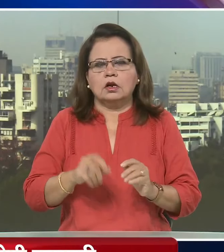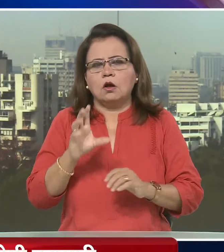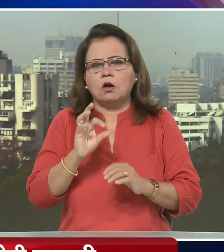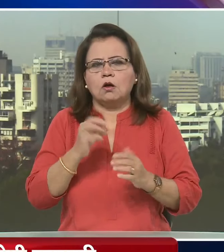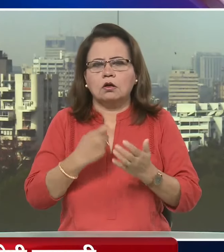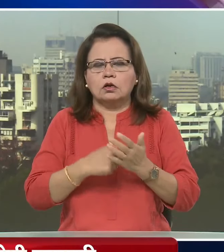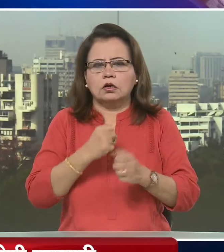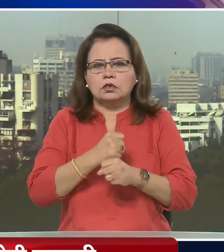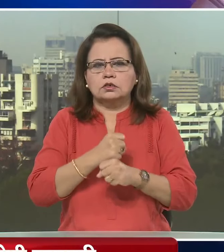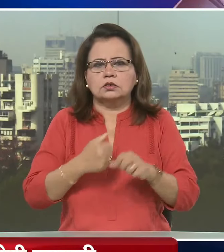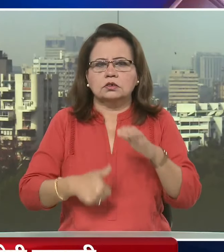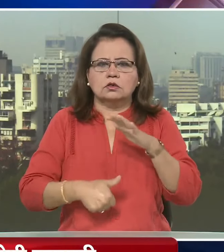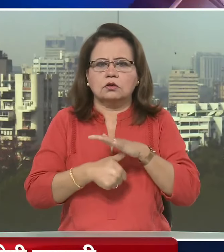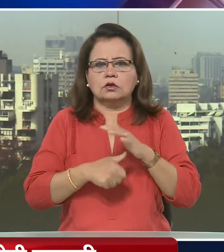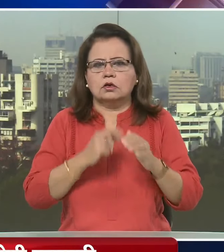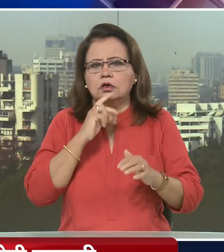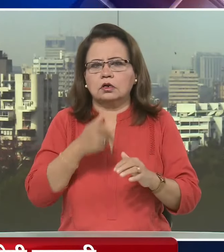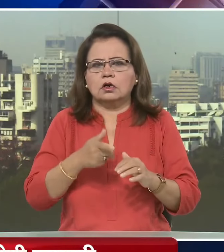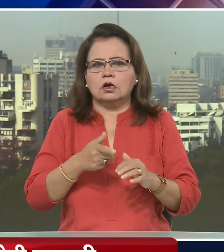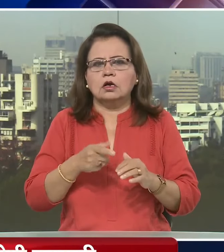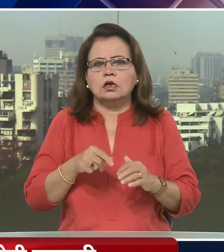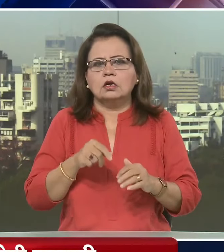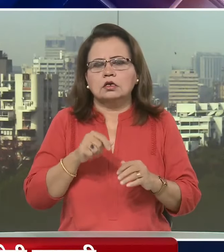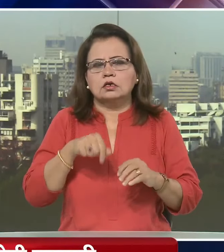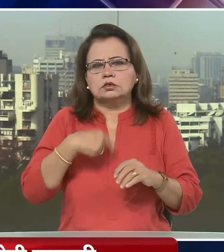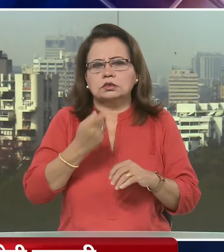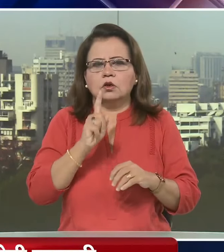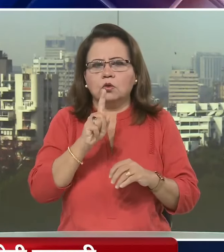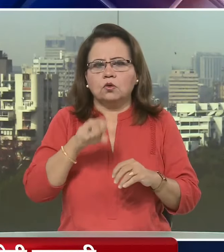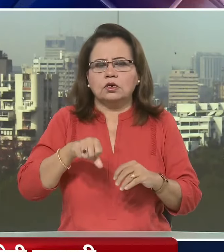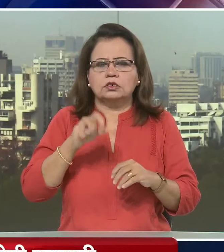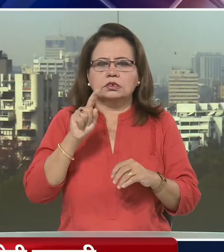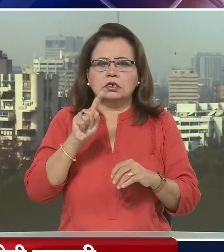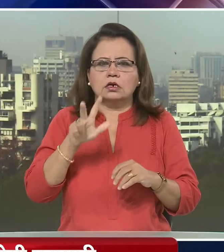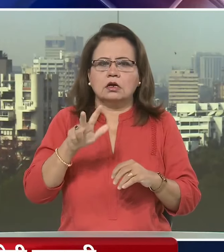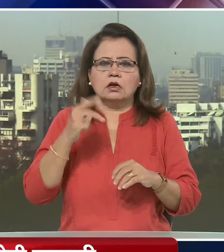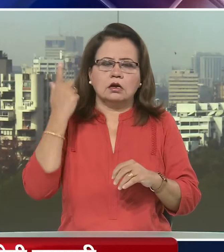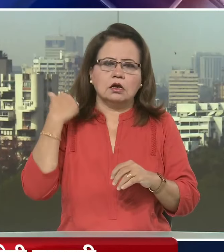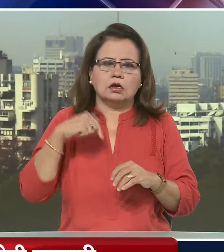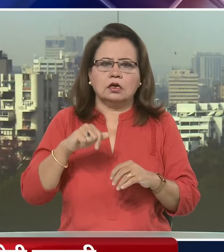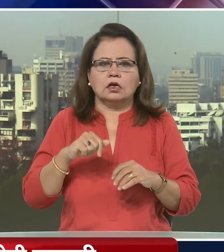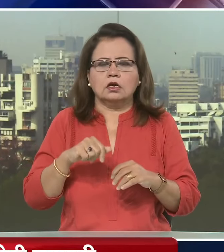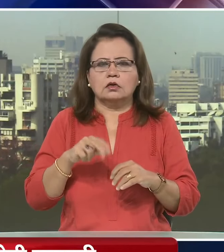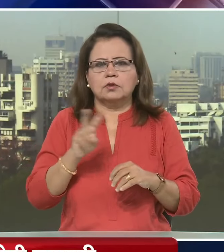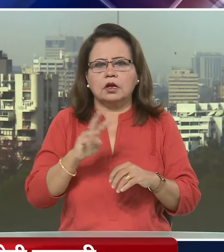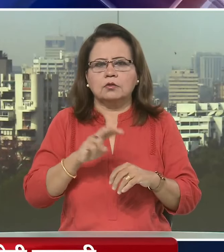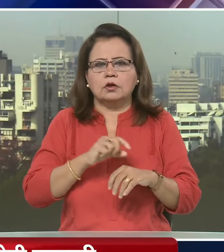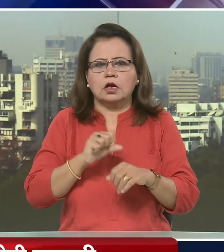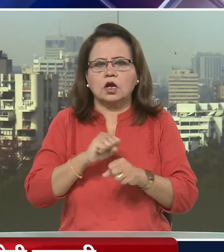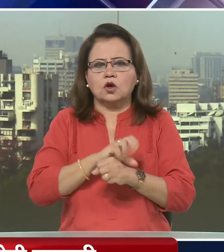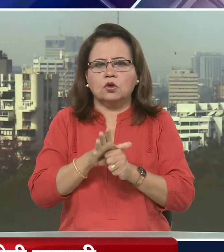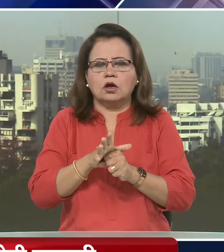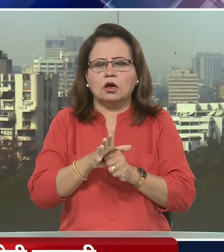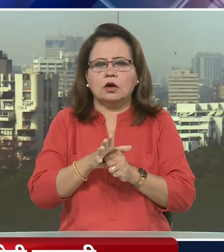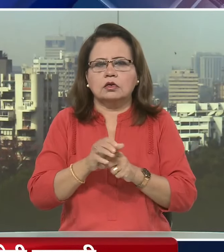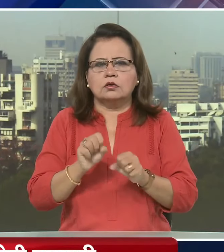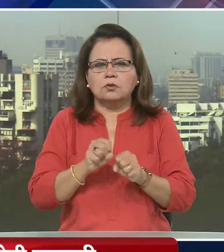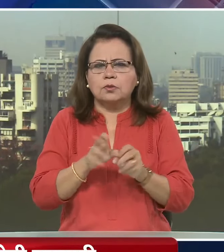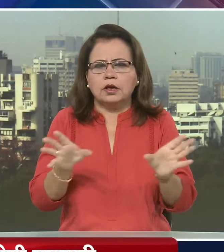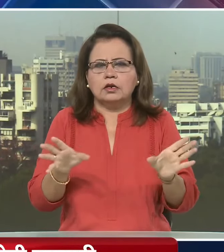संगठन प्रमुख डॉक्टर टेड्रोस गेब्रियसिस ने कहा, साल 1918 के स्पेनिश फ्लू की तुलना में कोरोना वायरस से